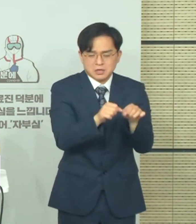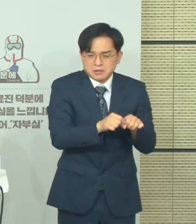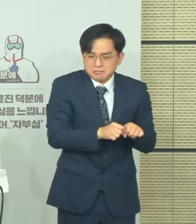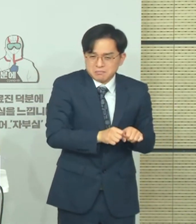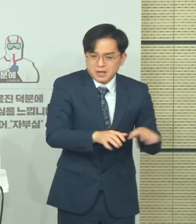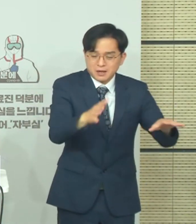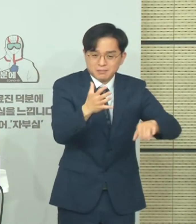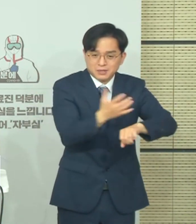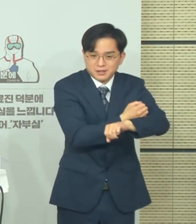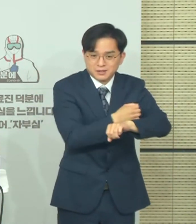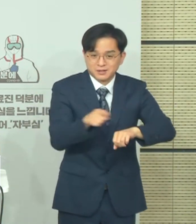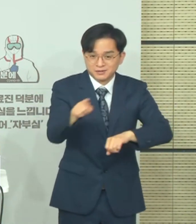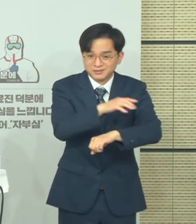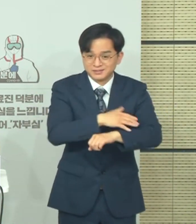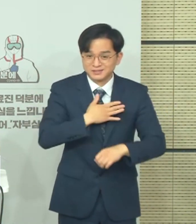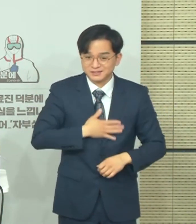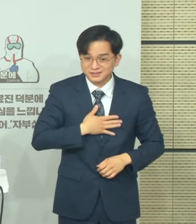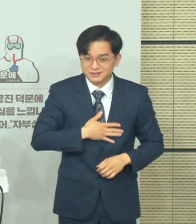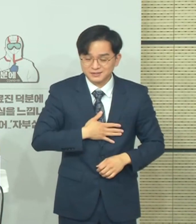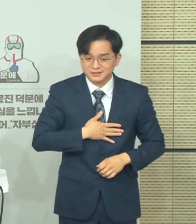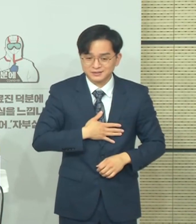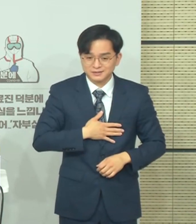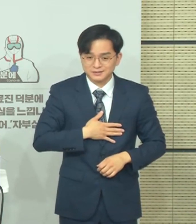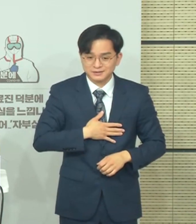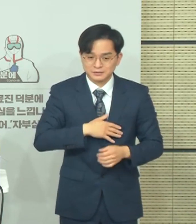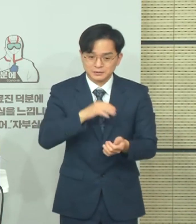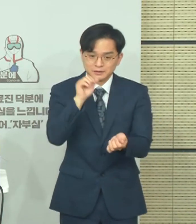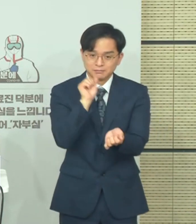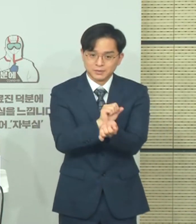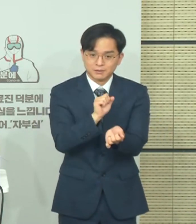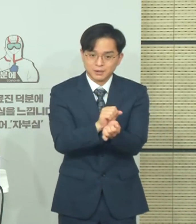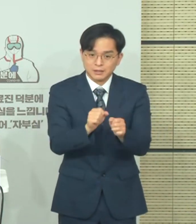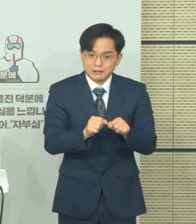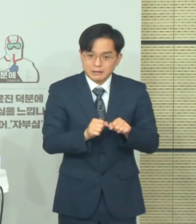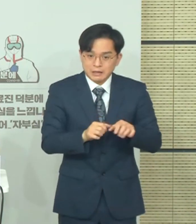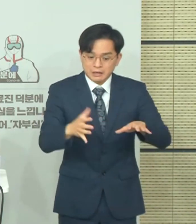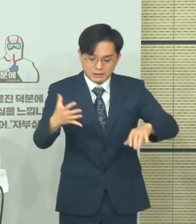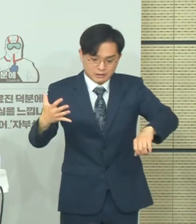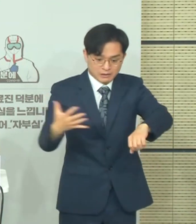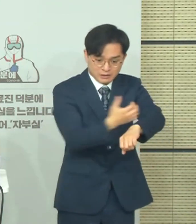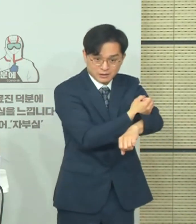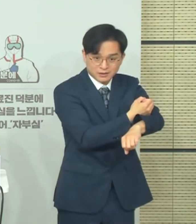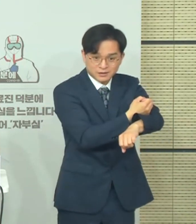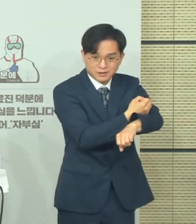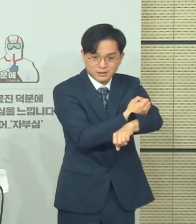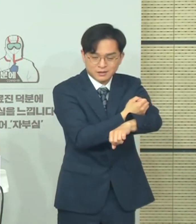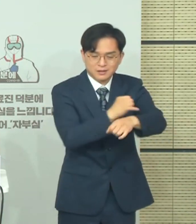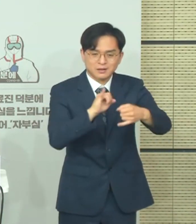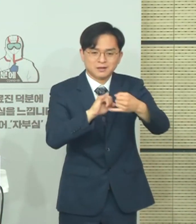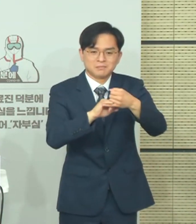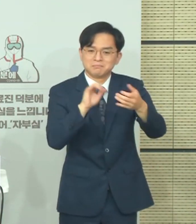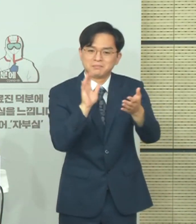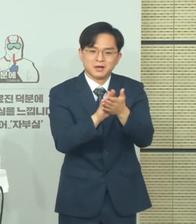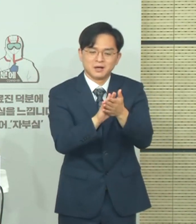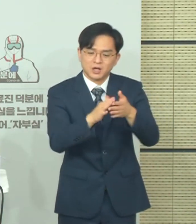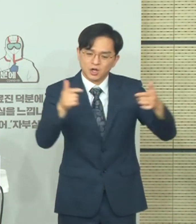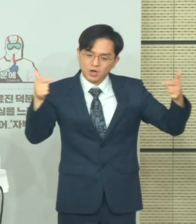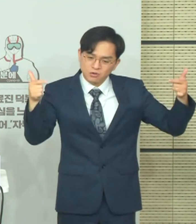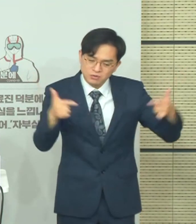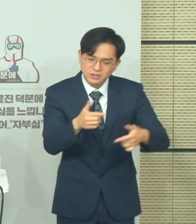확산이 시작되면 방영 망에 통제력을 회복하기 쉽지 않으며 돌이킬 수 없는 폐를 남길 수